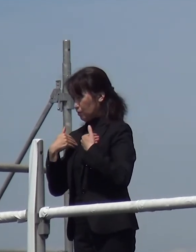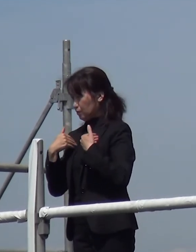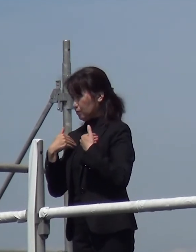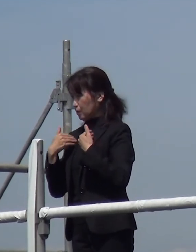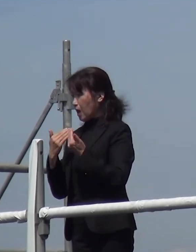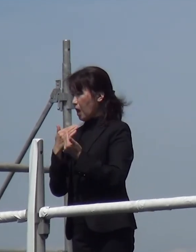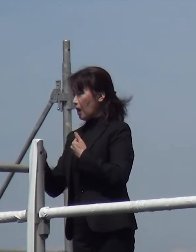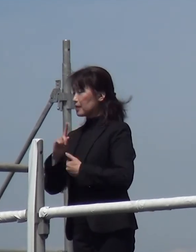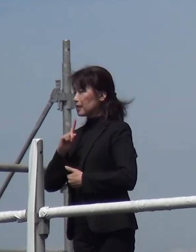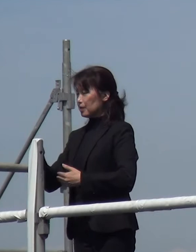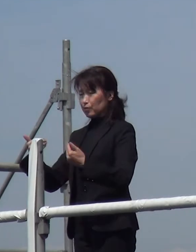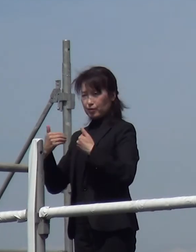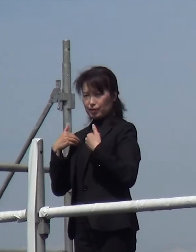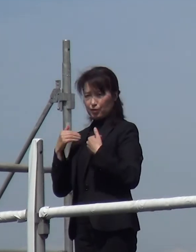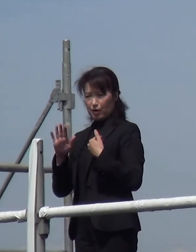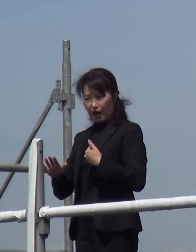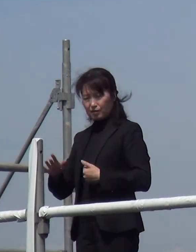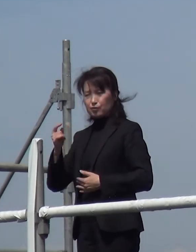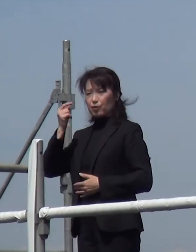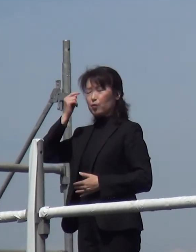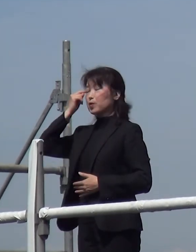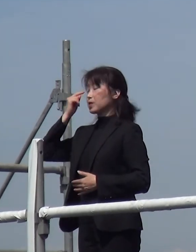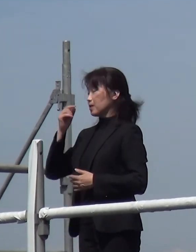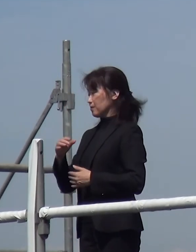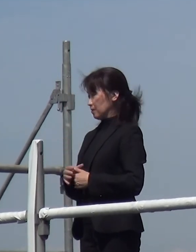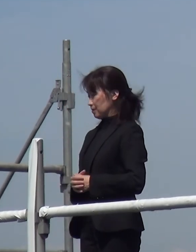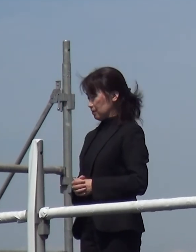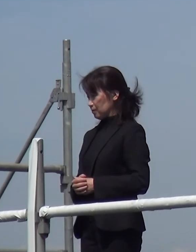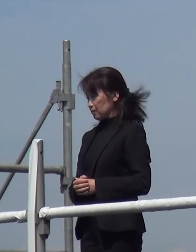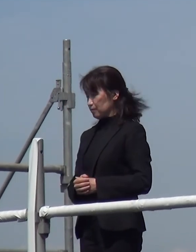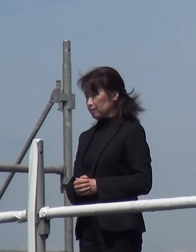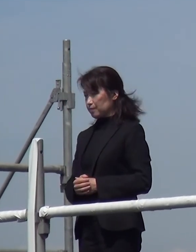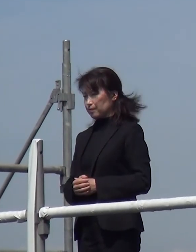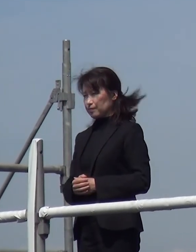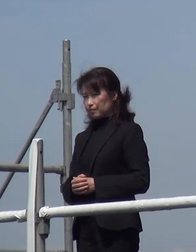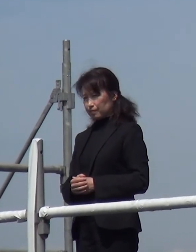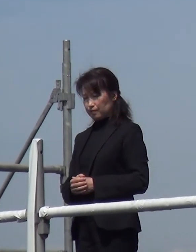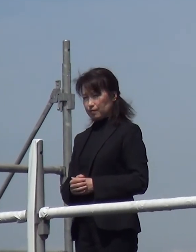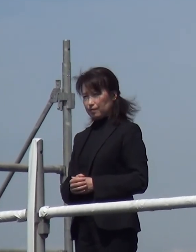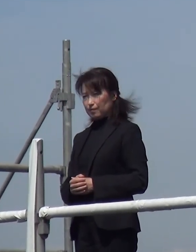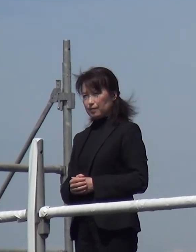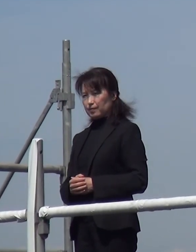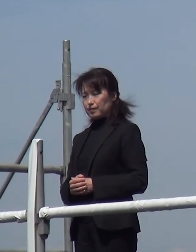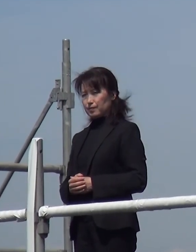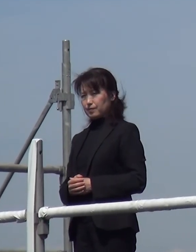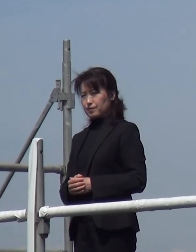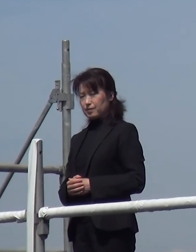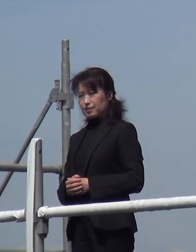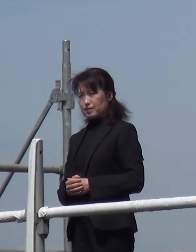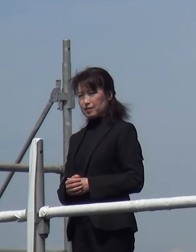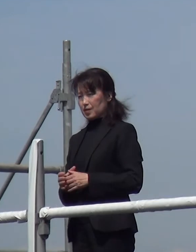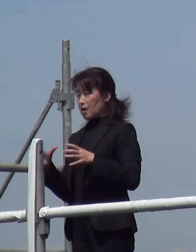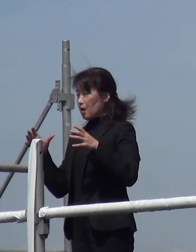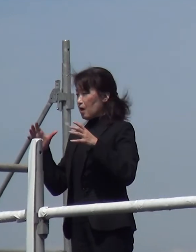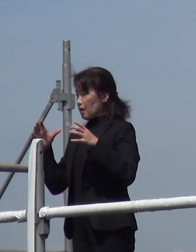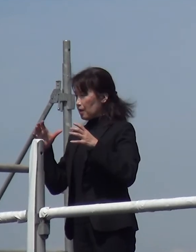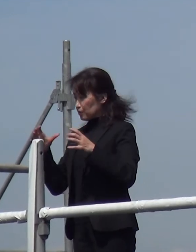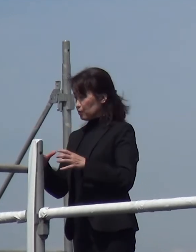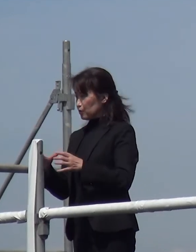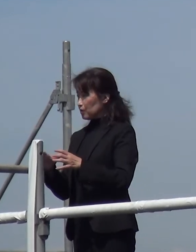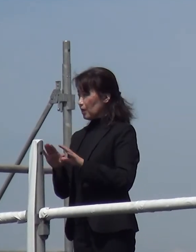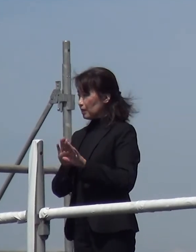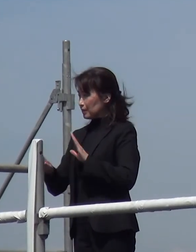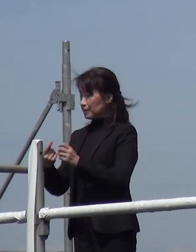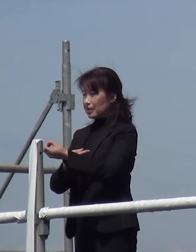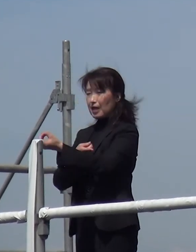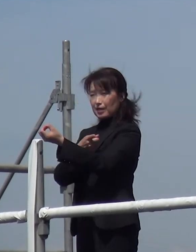きり言う必要があると私は考えるものであります。集団自衛権